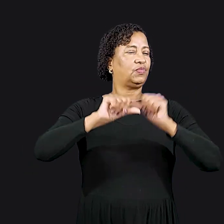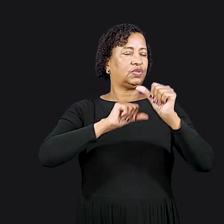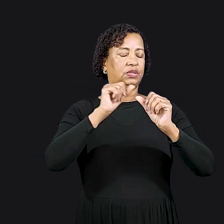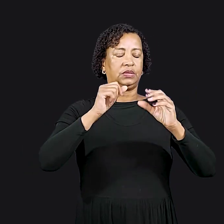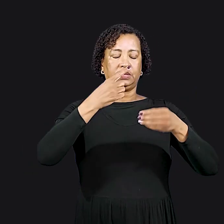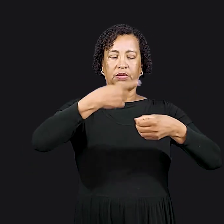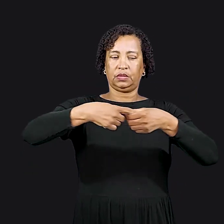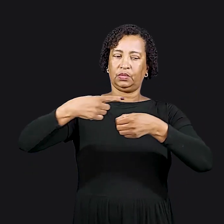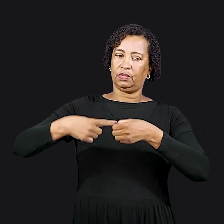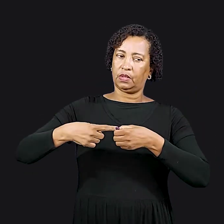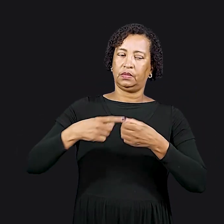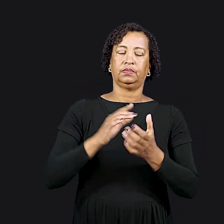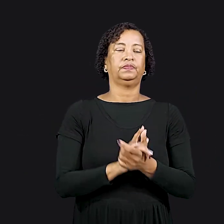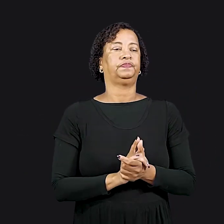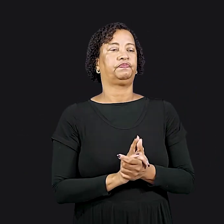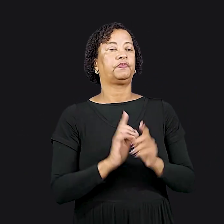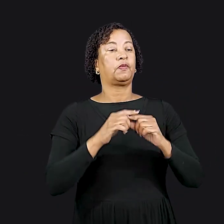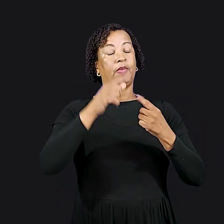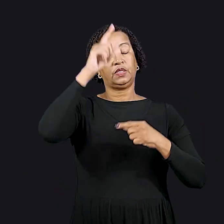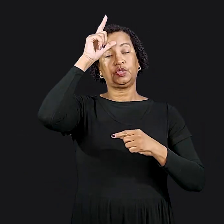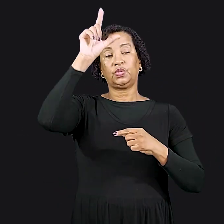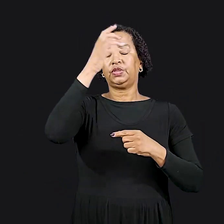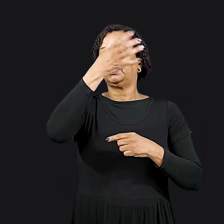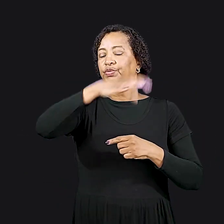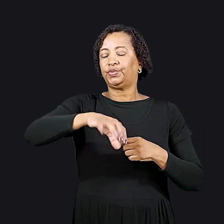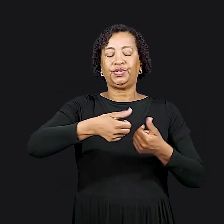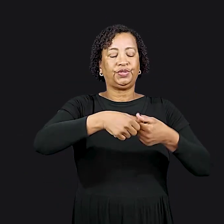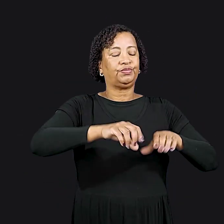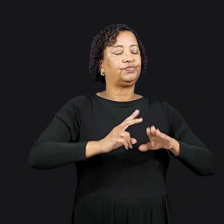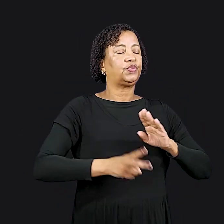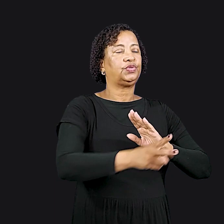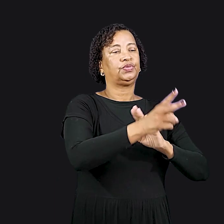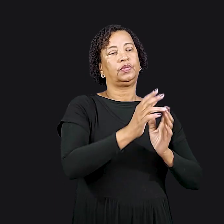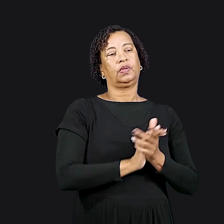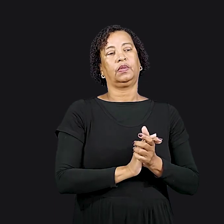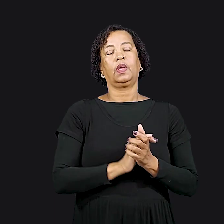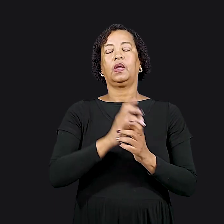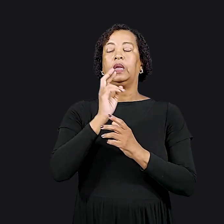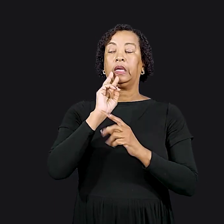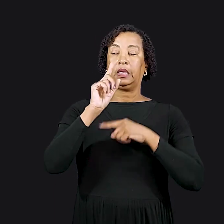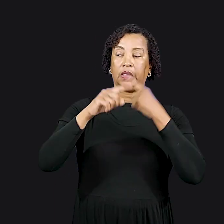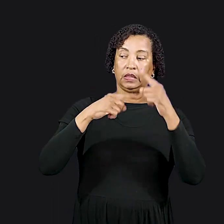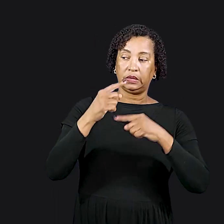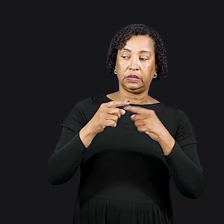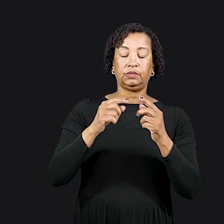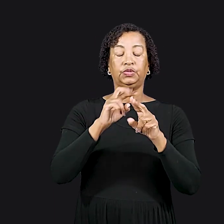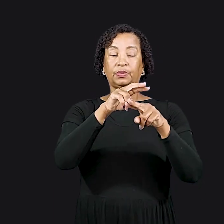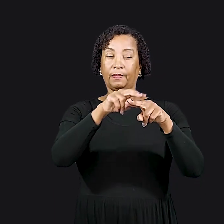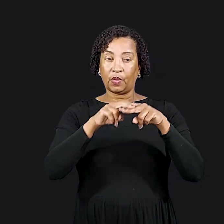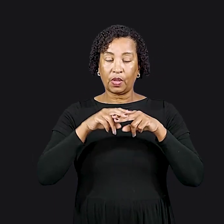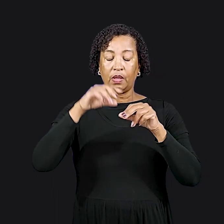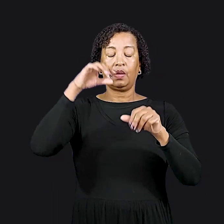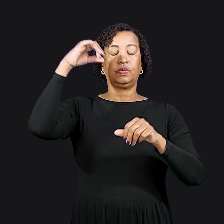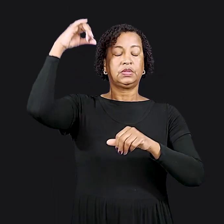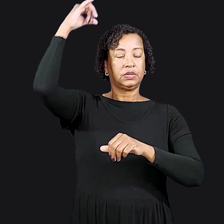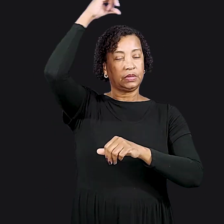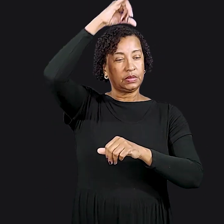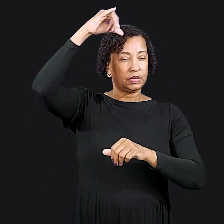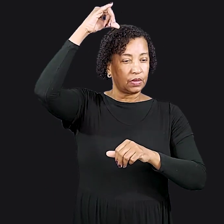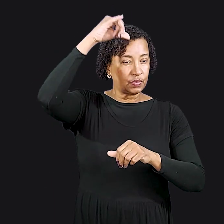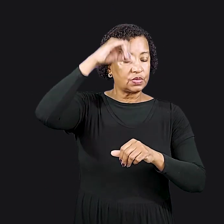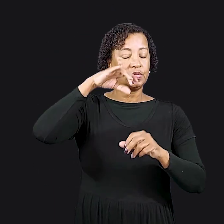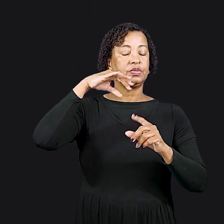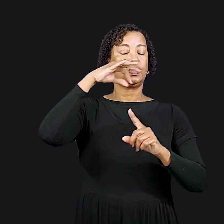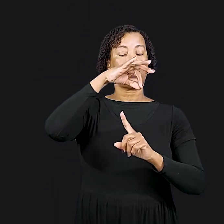área. Mas os líderes da igreja não queriam ficar. Como resultado daquele retiro e por causa da unção do